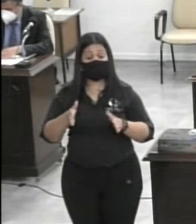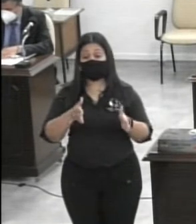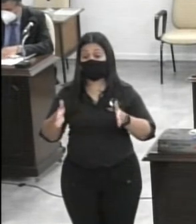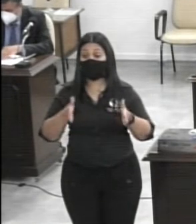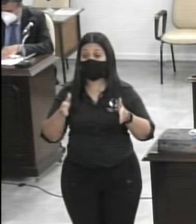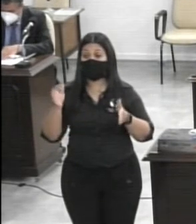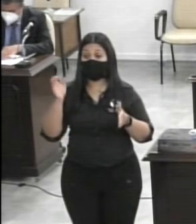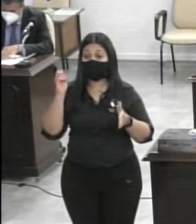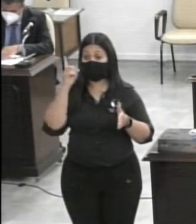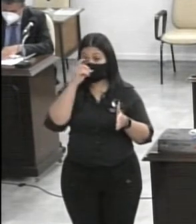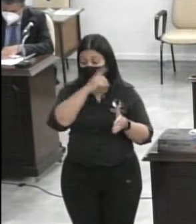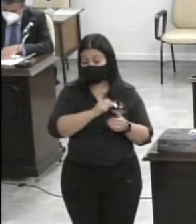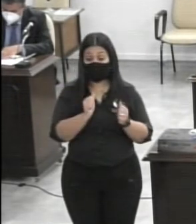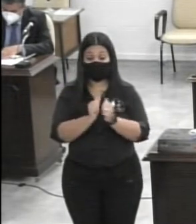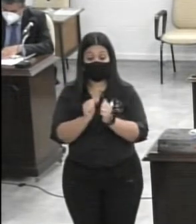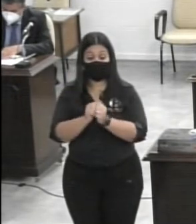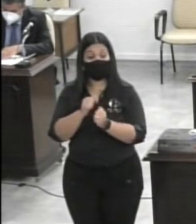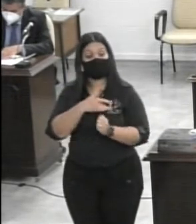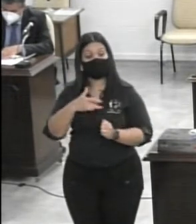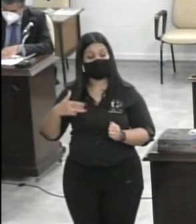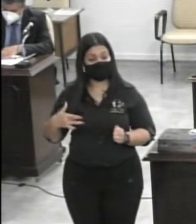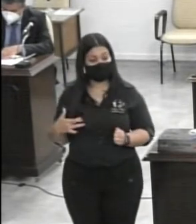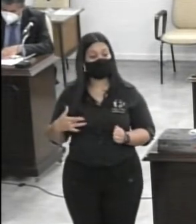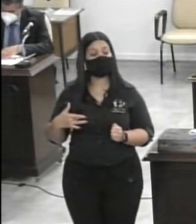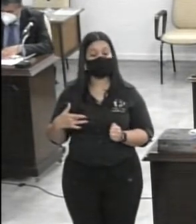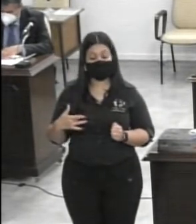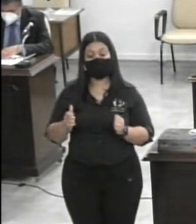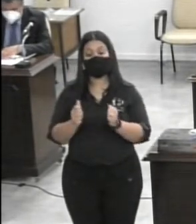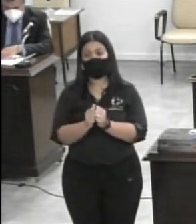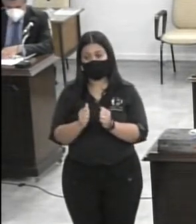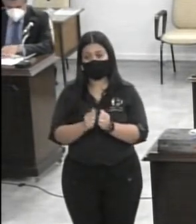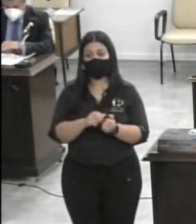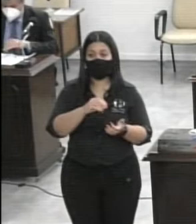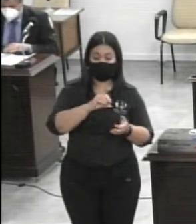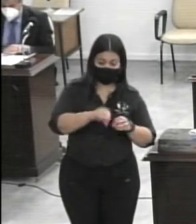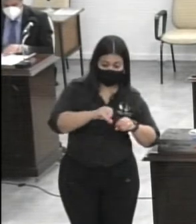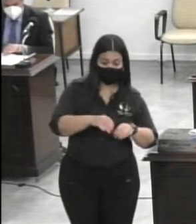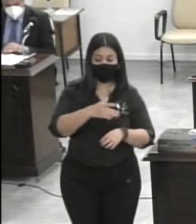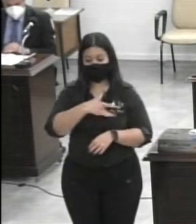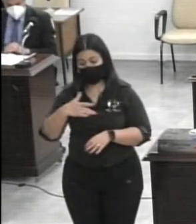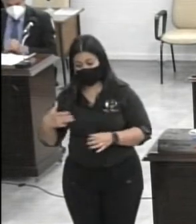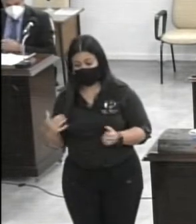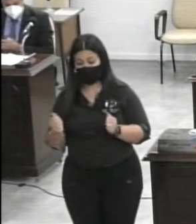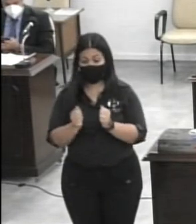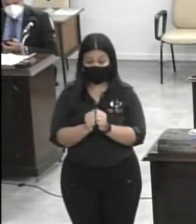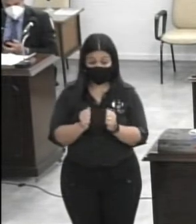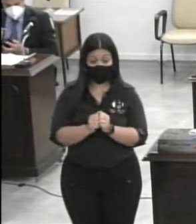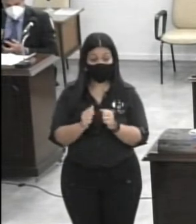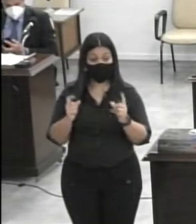saúde. Educação e saúde. Elas são, aliás, são